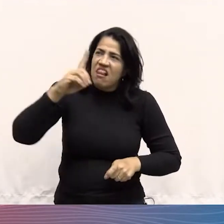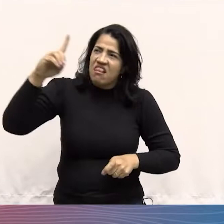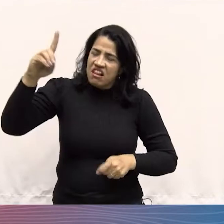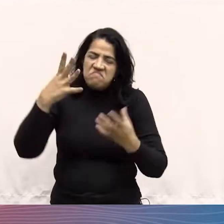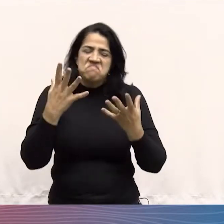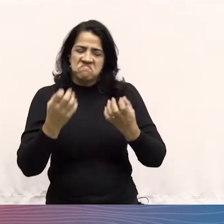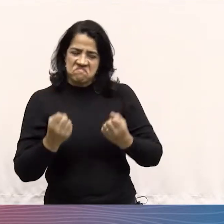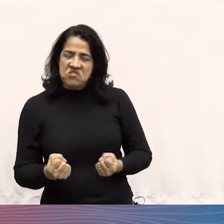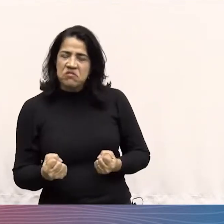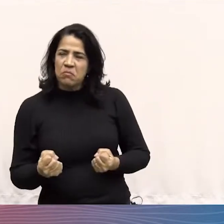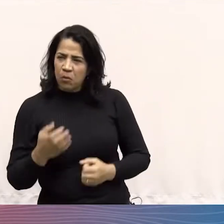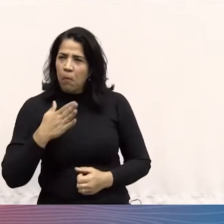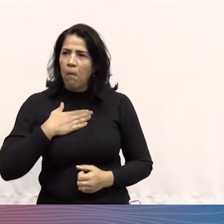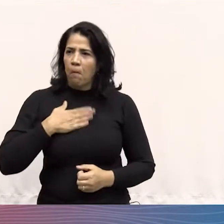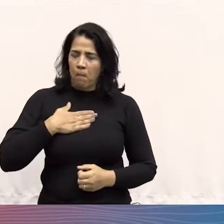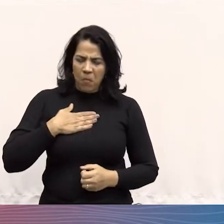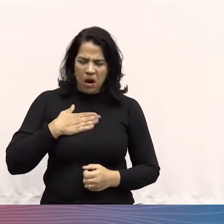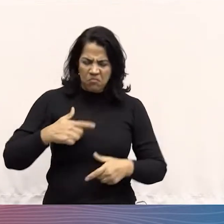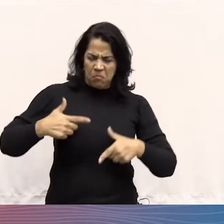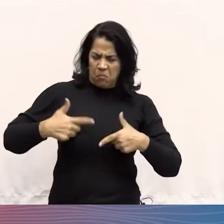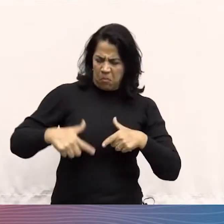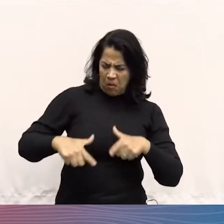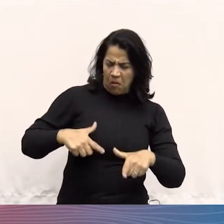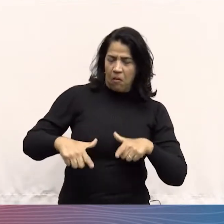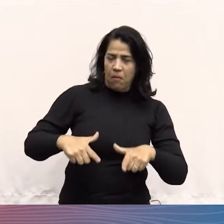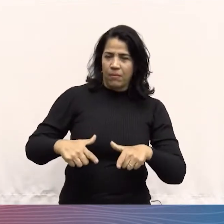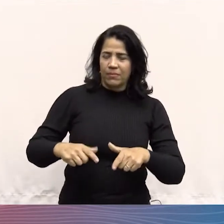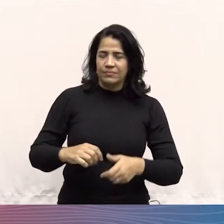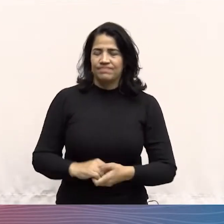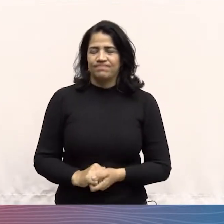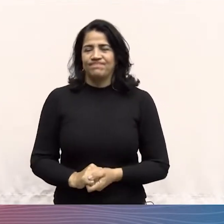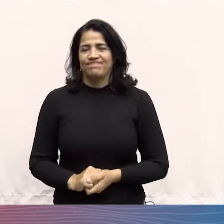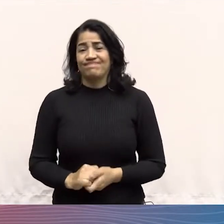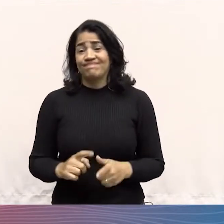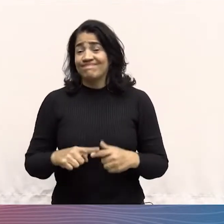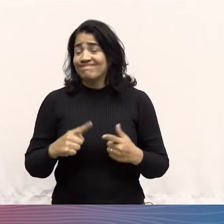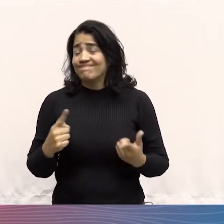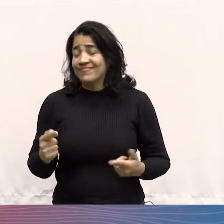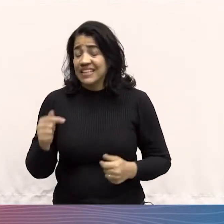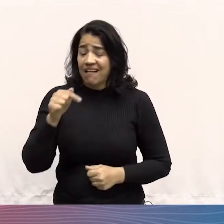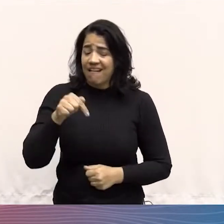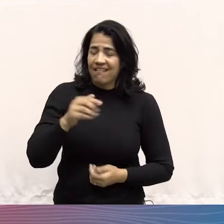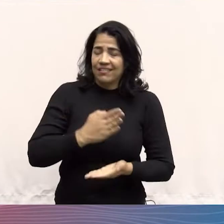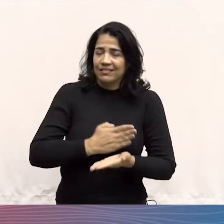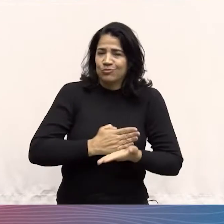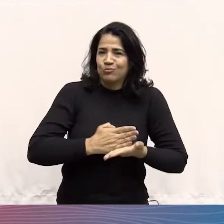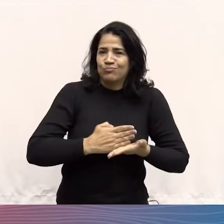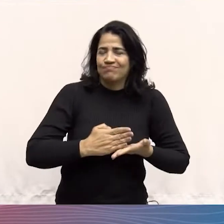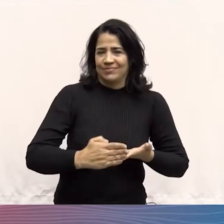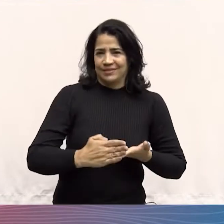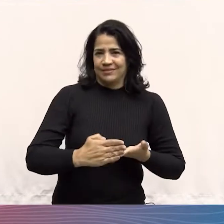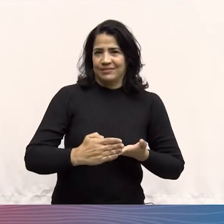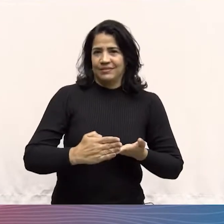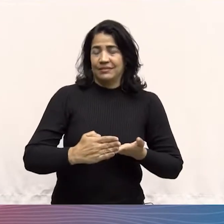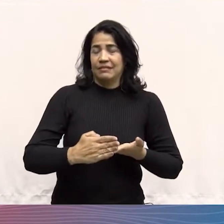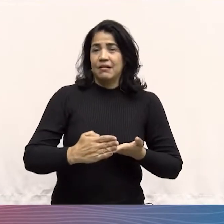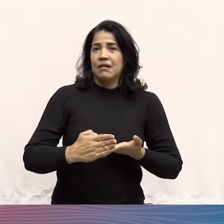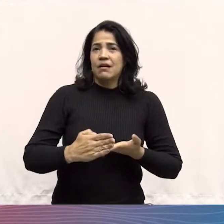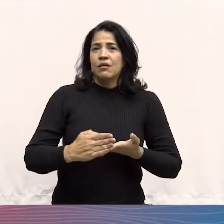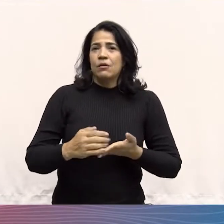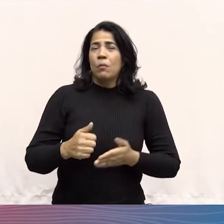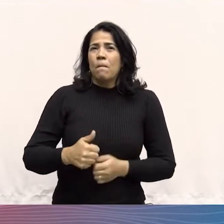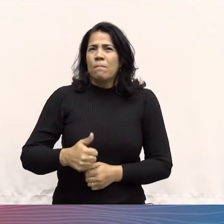se agradar. Mas, irmãos, aqui já começa um grande princípio para